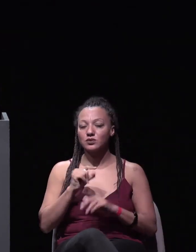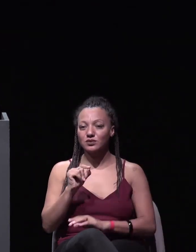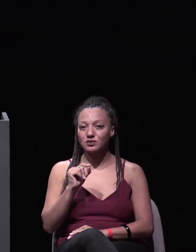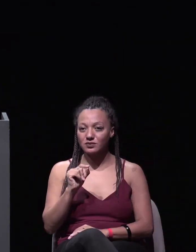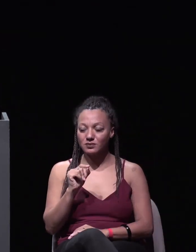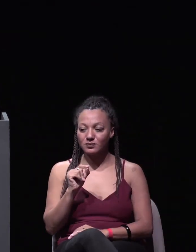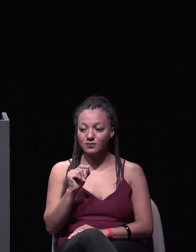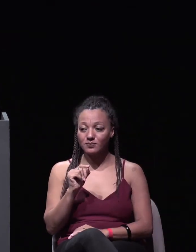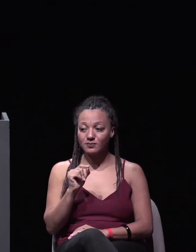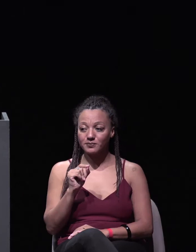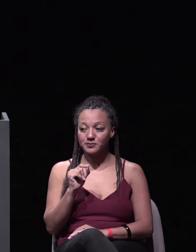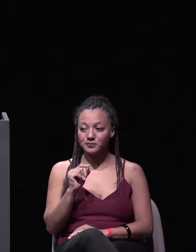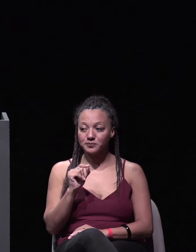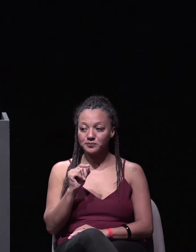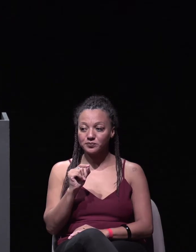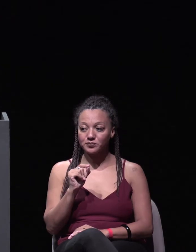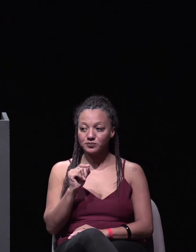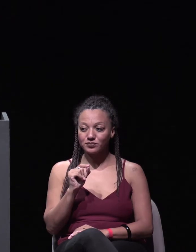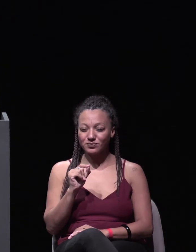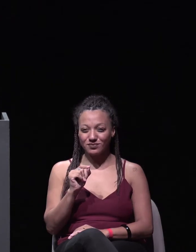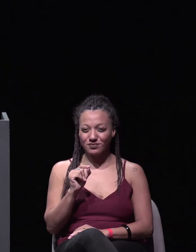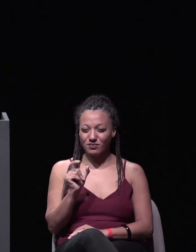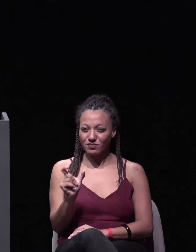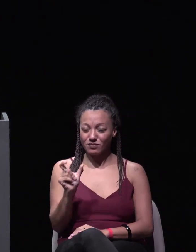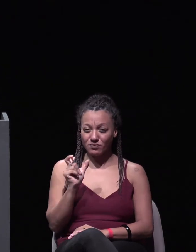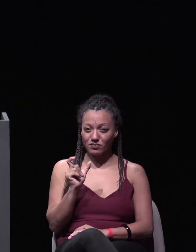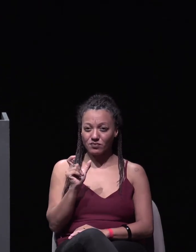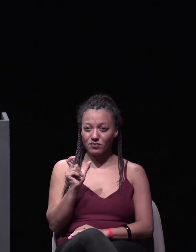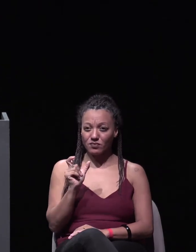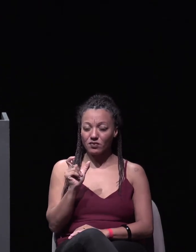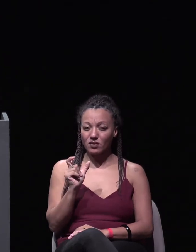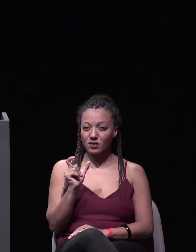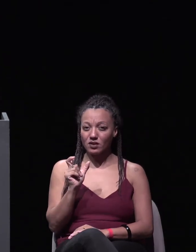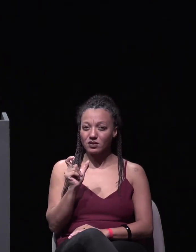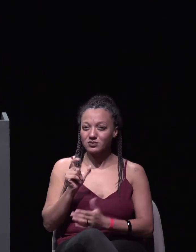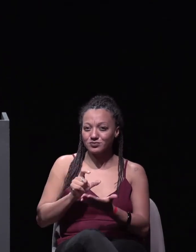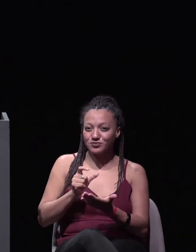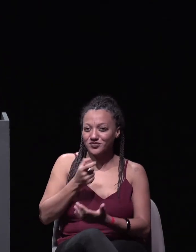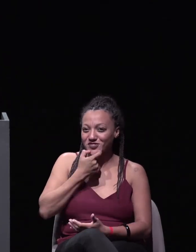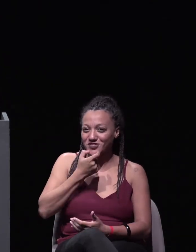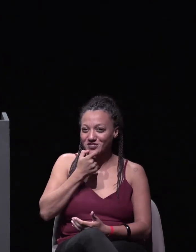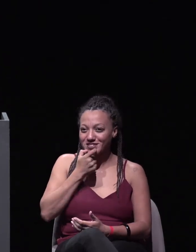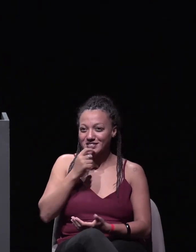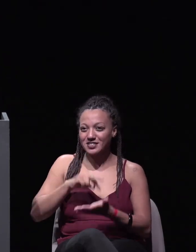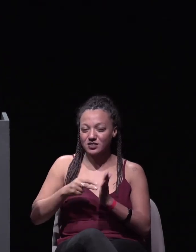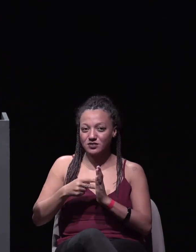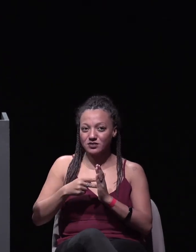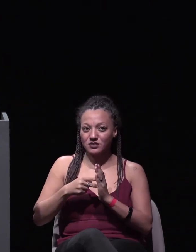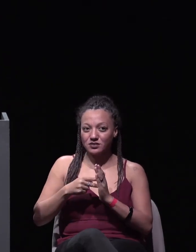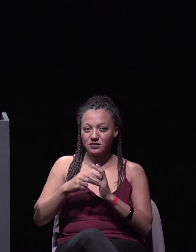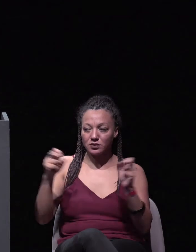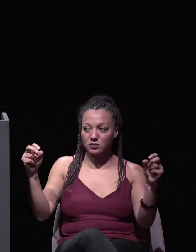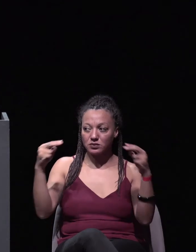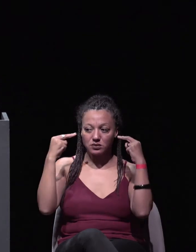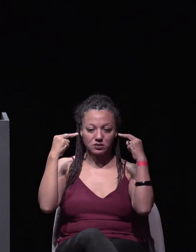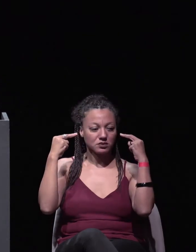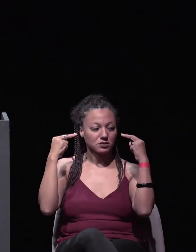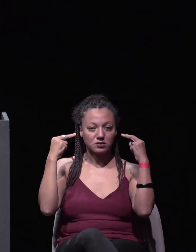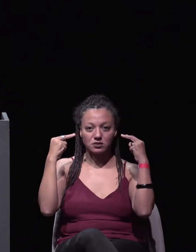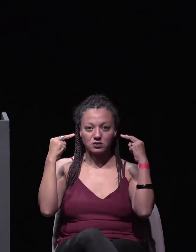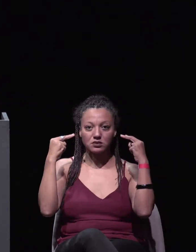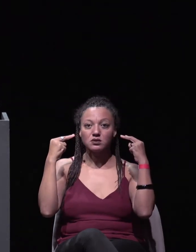hang, que está, né, na expressão hang around, é o mesmo verbo do enforcar, né? E os linchamentos,